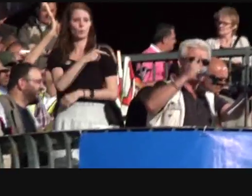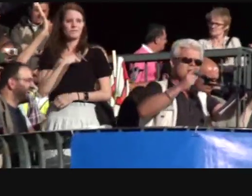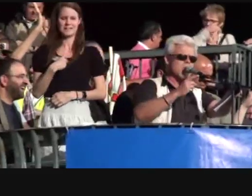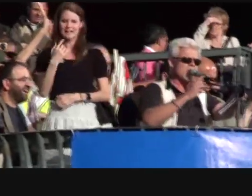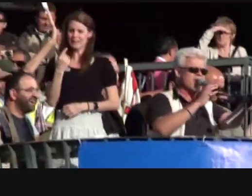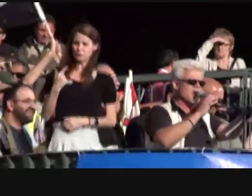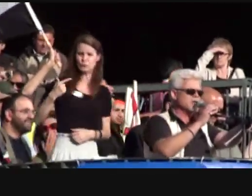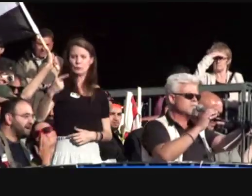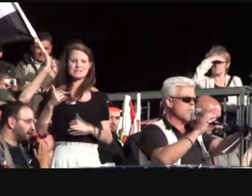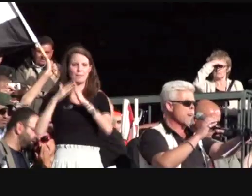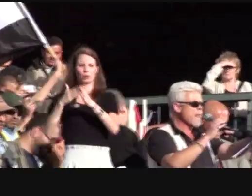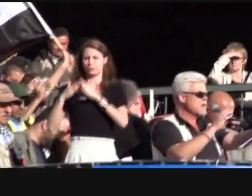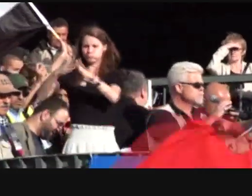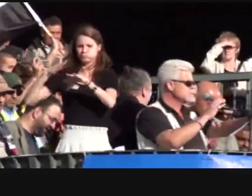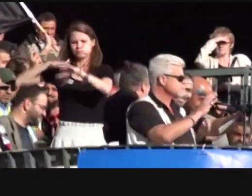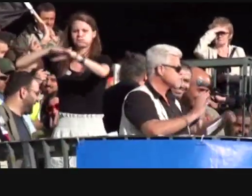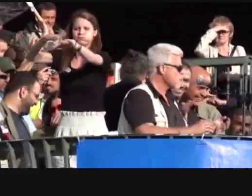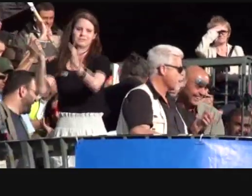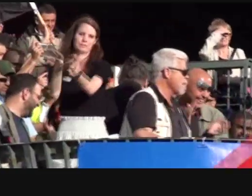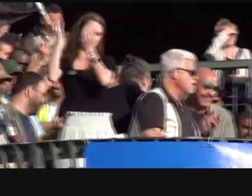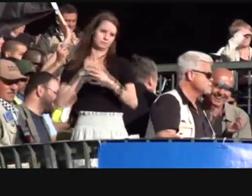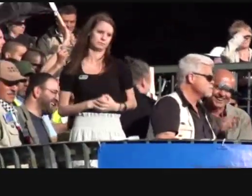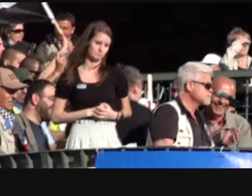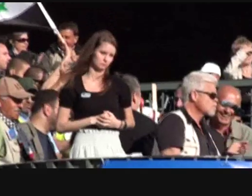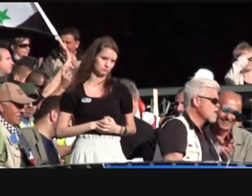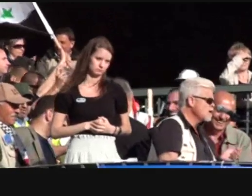med 1000 båtar.